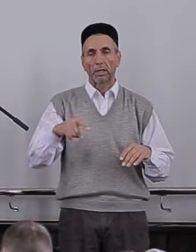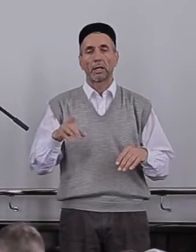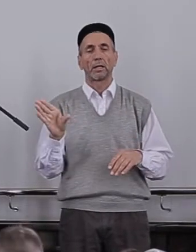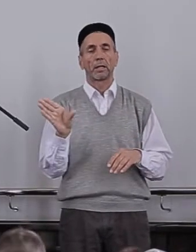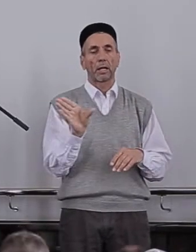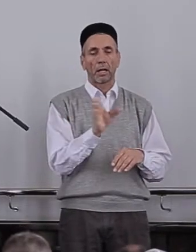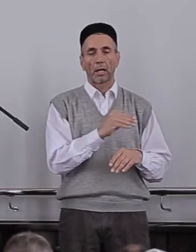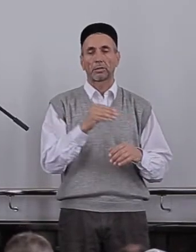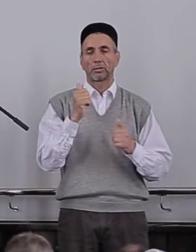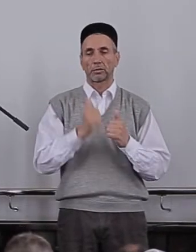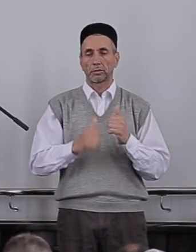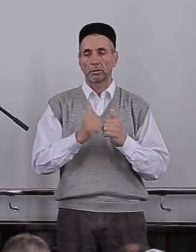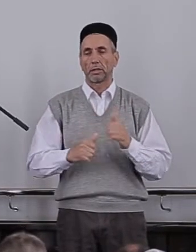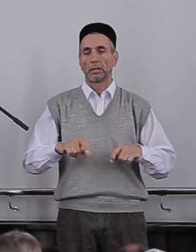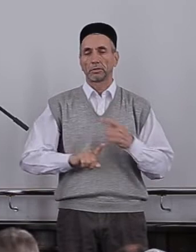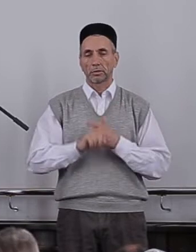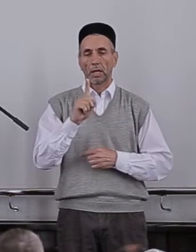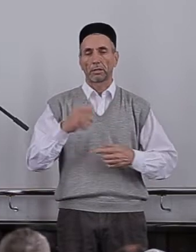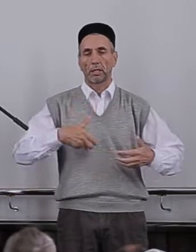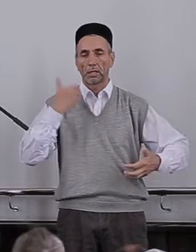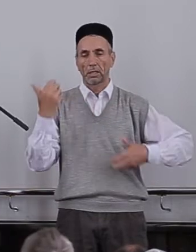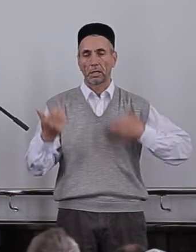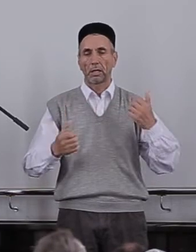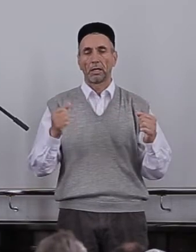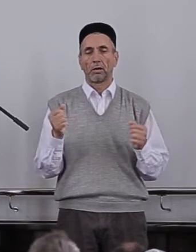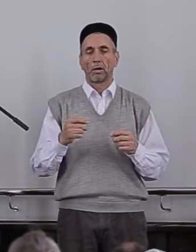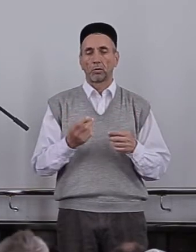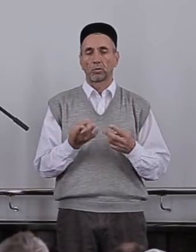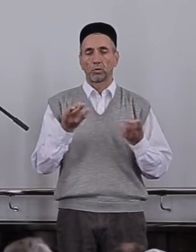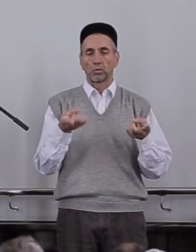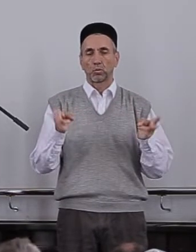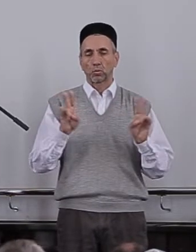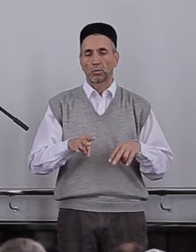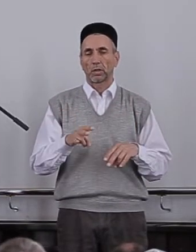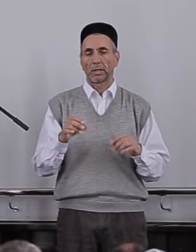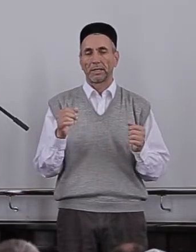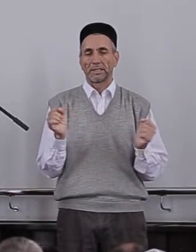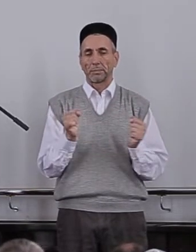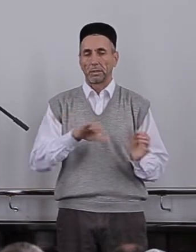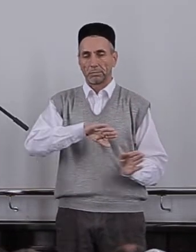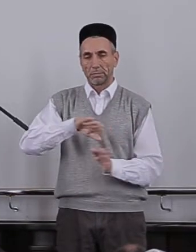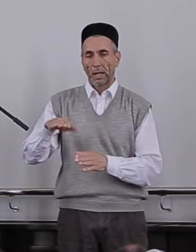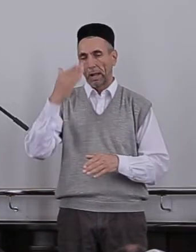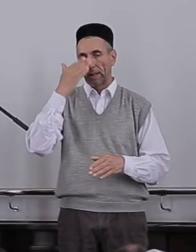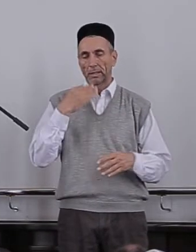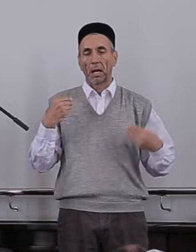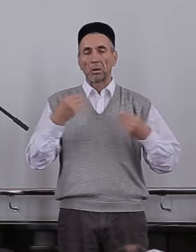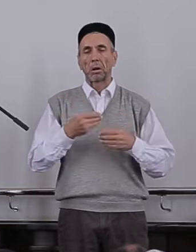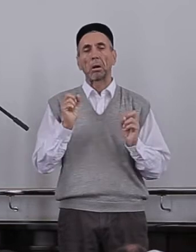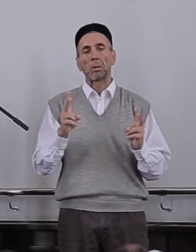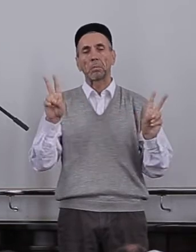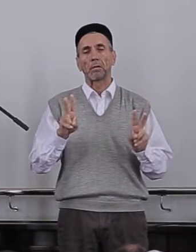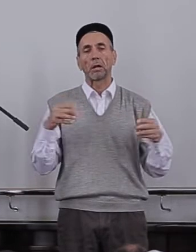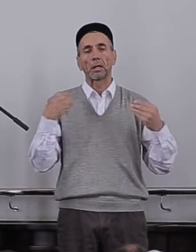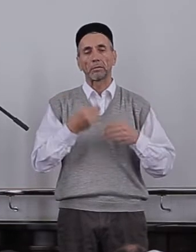birimizde indi istilenir biz. Kiyim kirek mi başlayıp kiyimleri getirilemeyiz. Şuna bir. Hem de indi